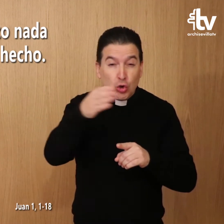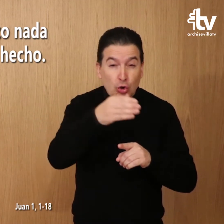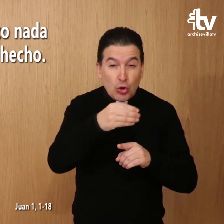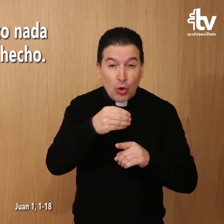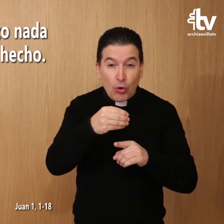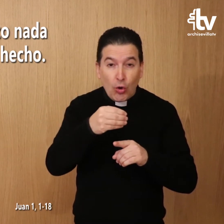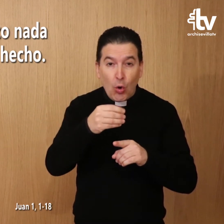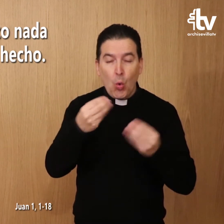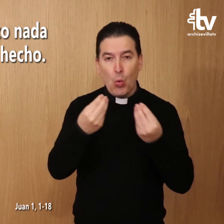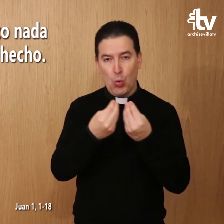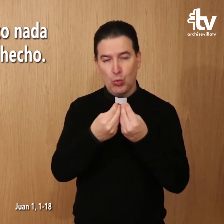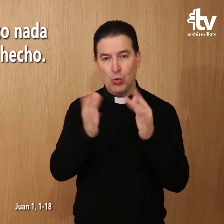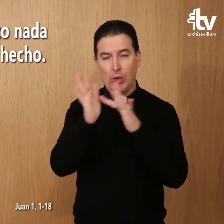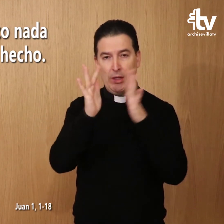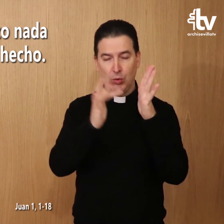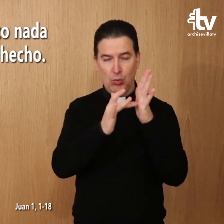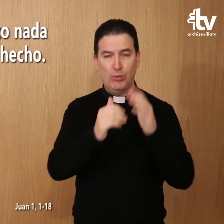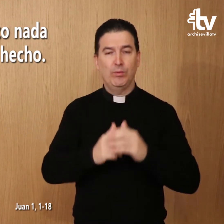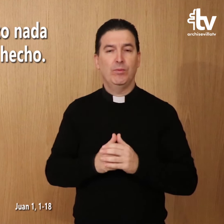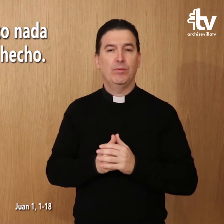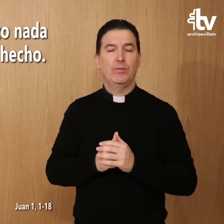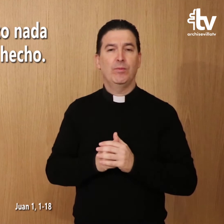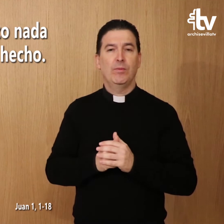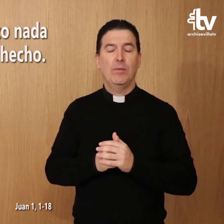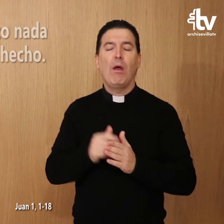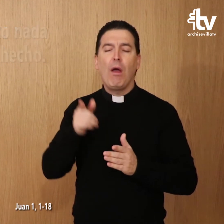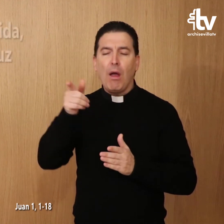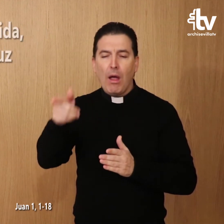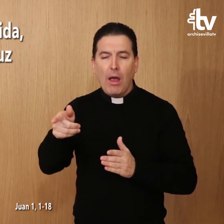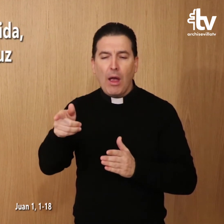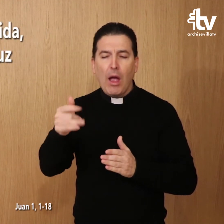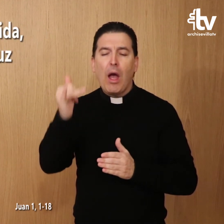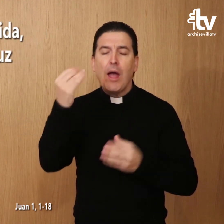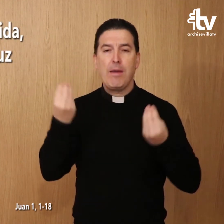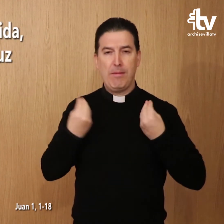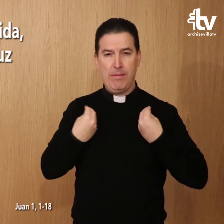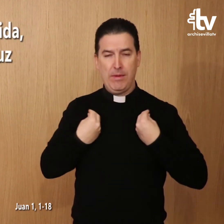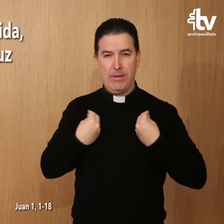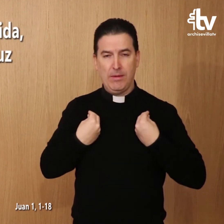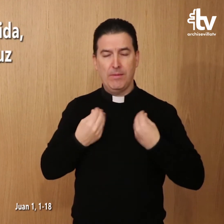hizo nada de cuanto se ha hecho. En Él estaba la vida,